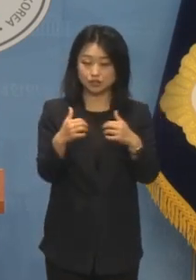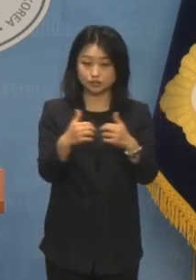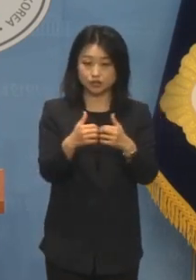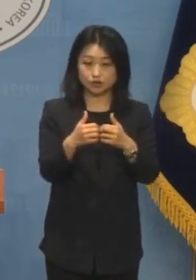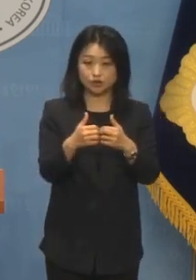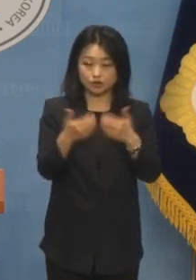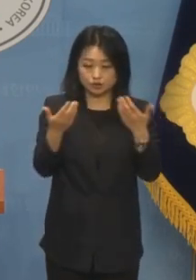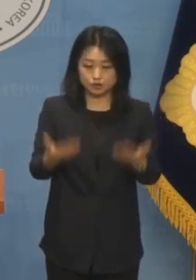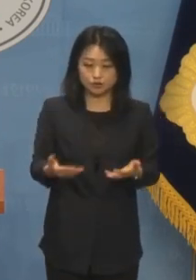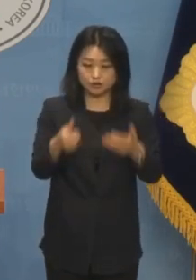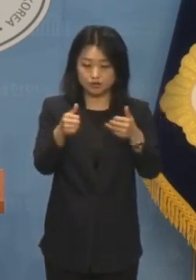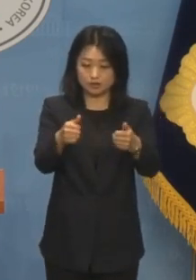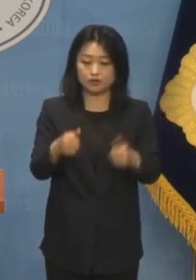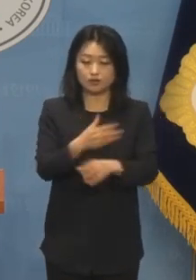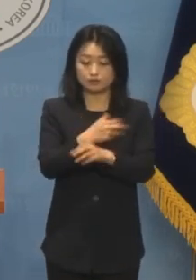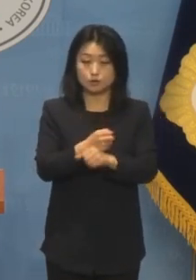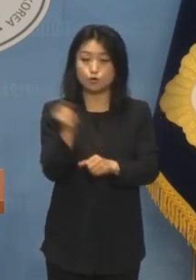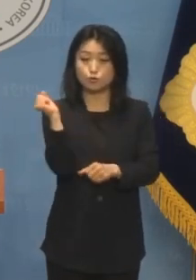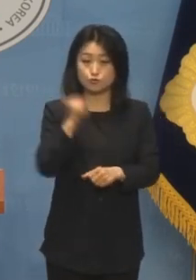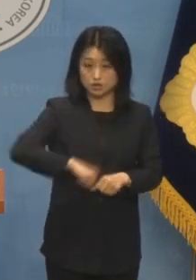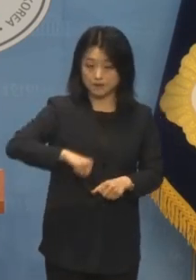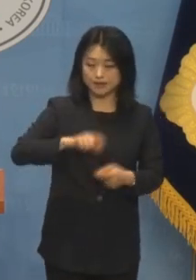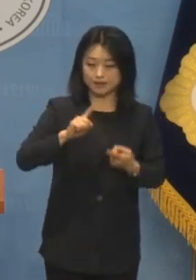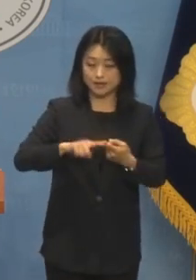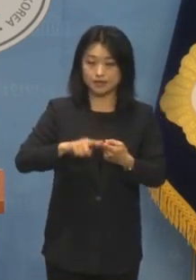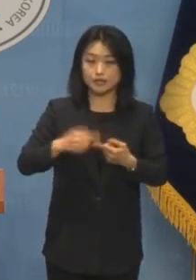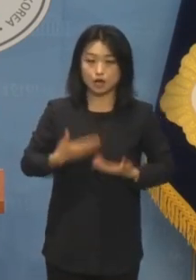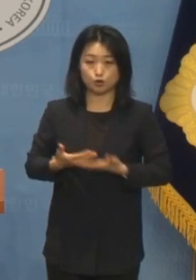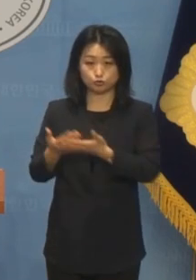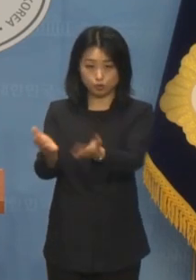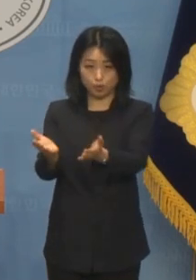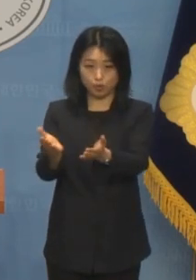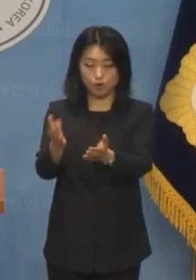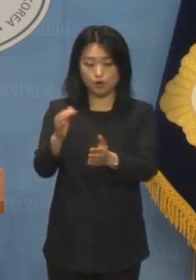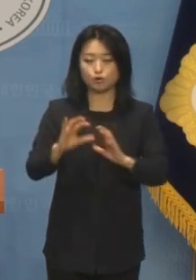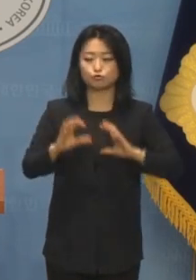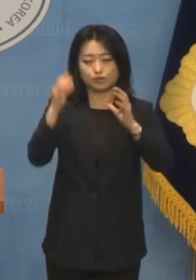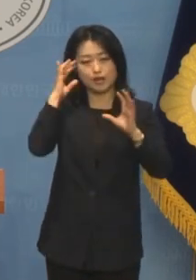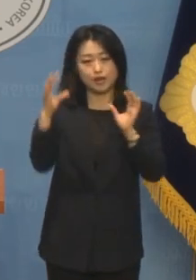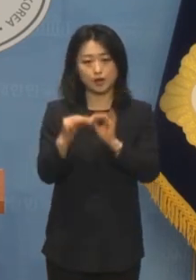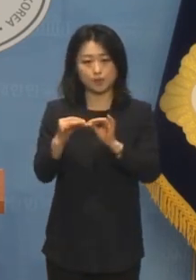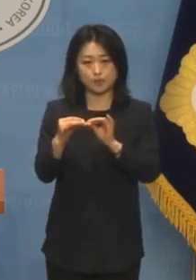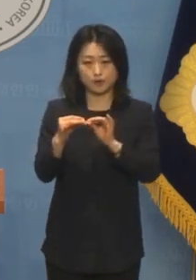정전협정 위반 행위를 국제사회에 널리 알려 공조하는 것도 서둘러야